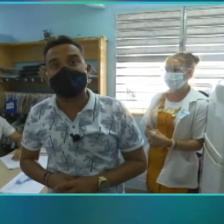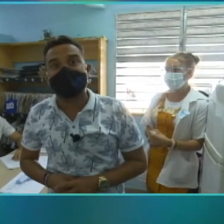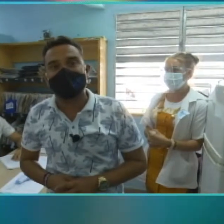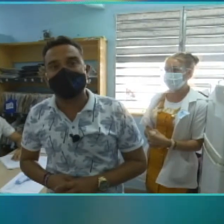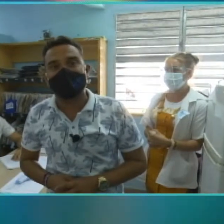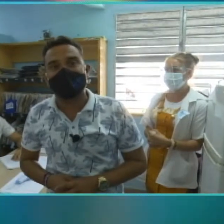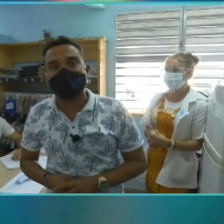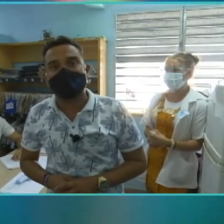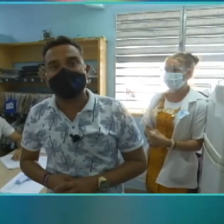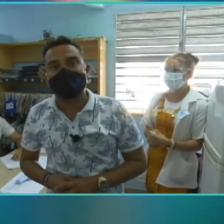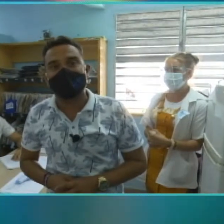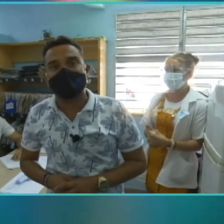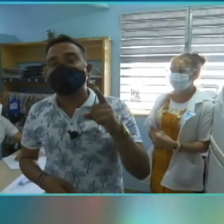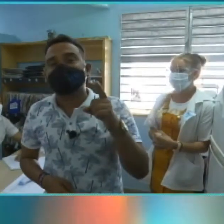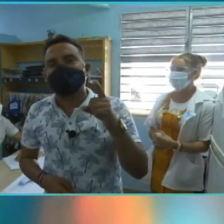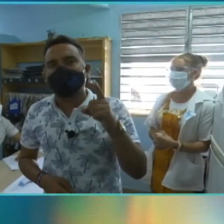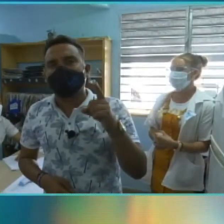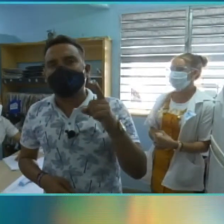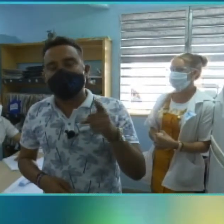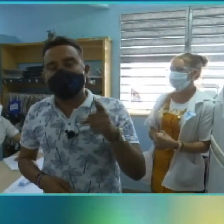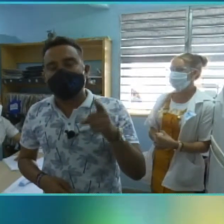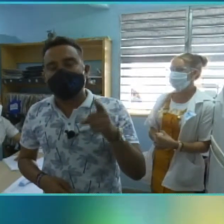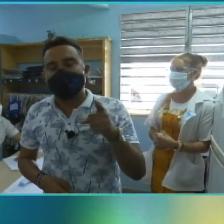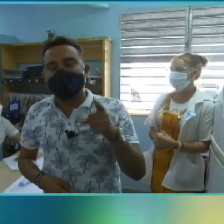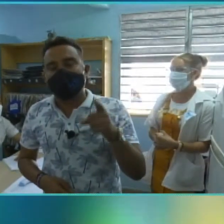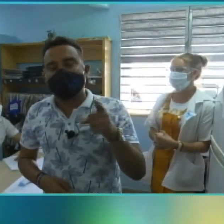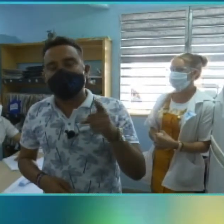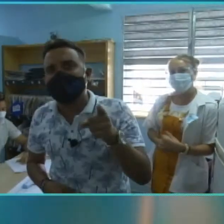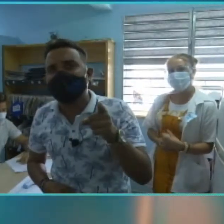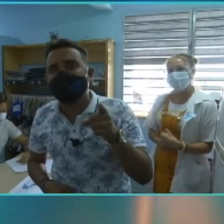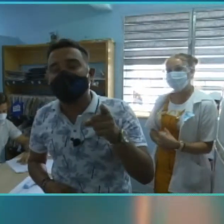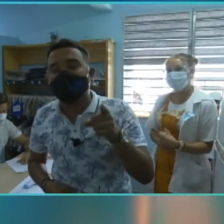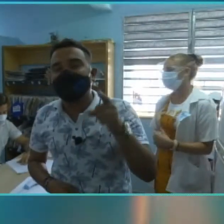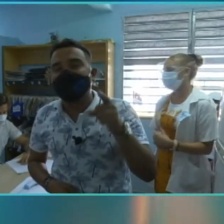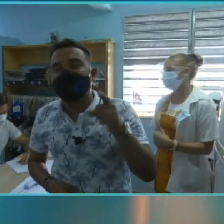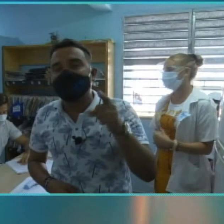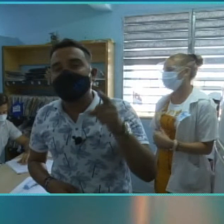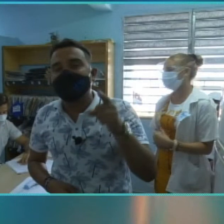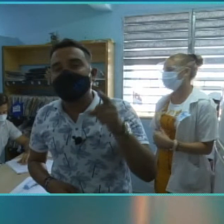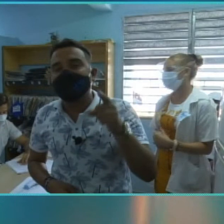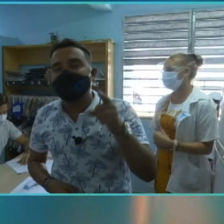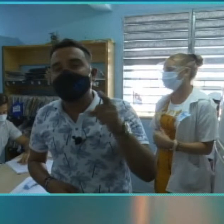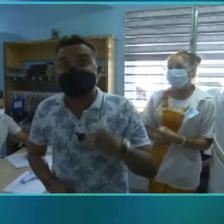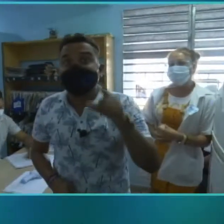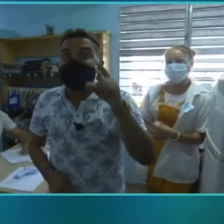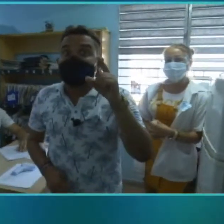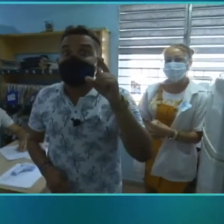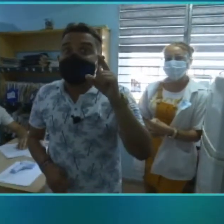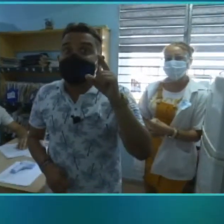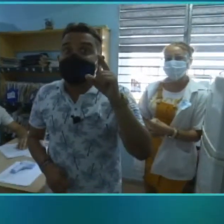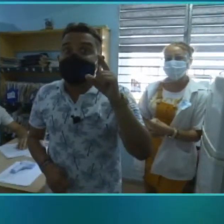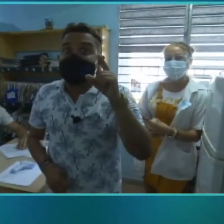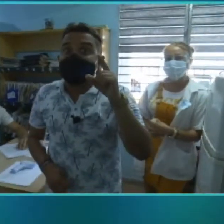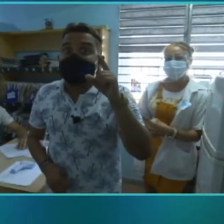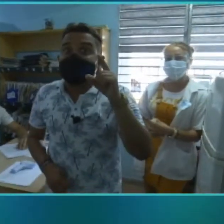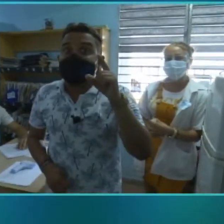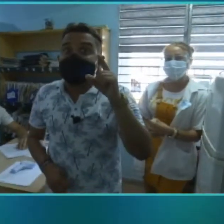le digo, viva intensamente todos los minutos de esta vida. Pero ahora le digo lo que se usa por estos días. Recuerda que nadie sabe lo que